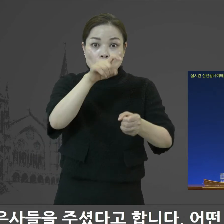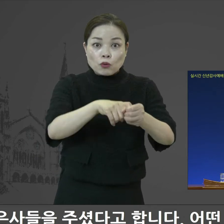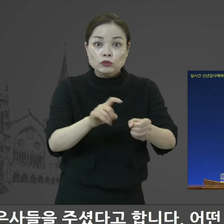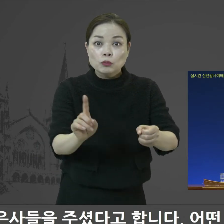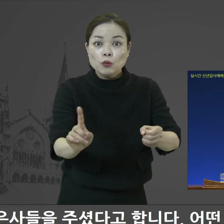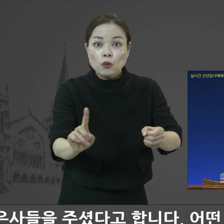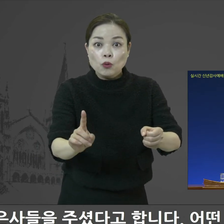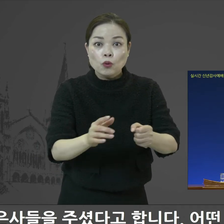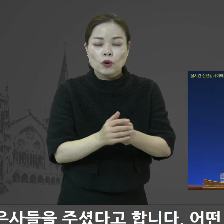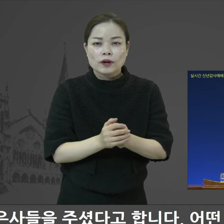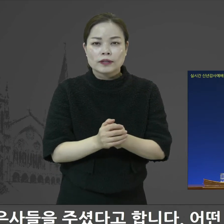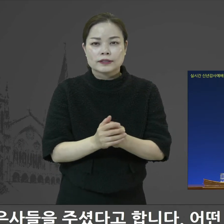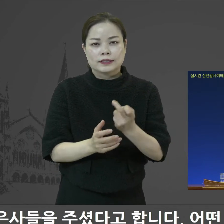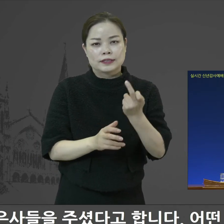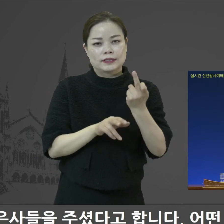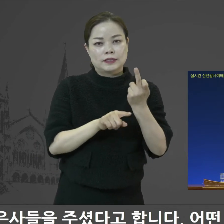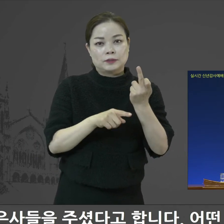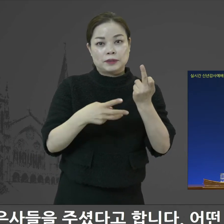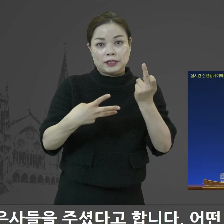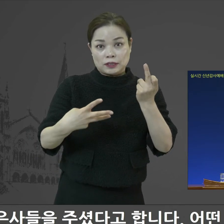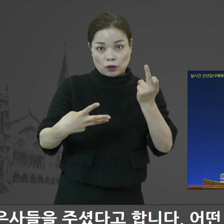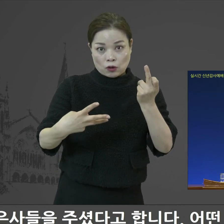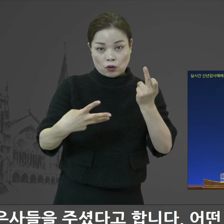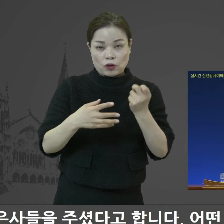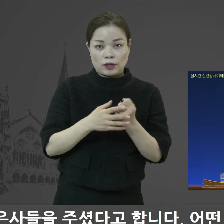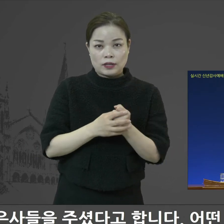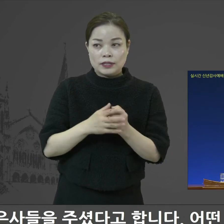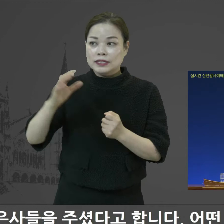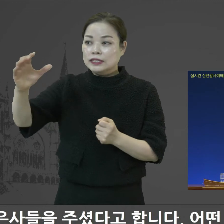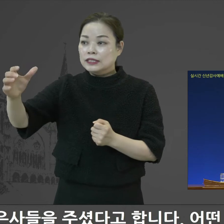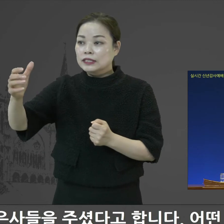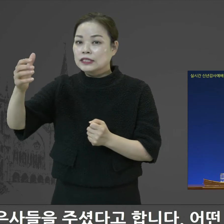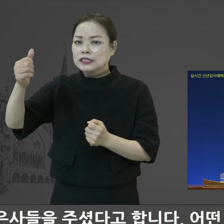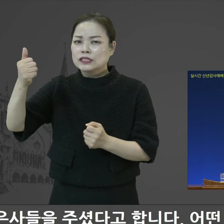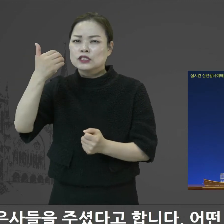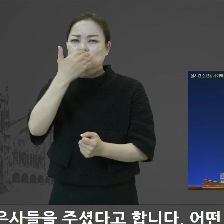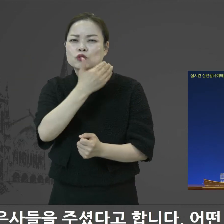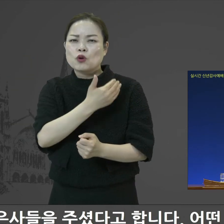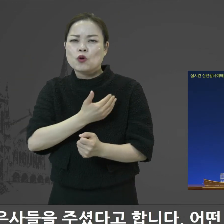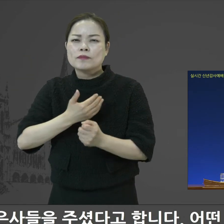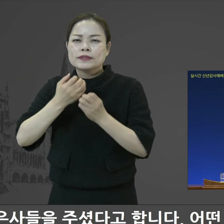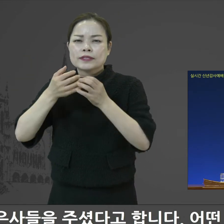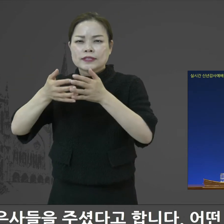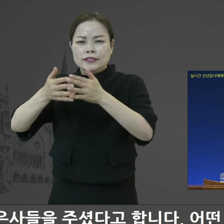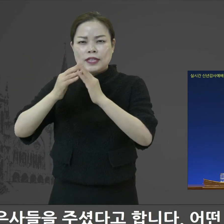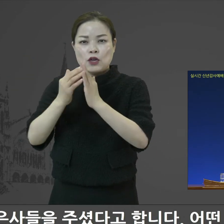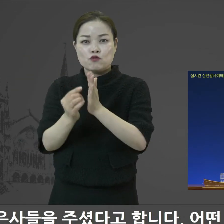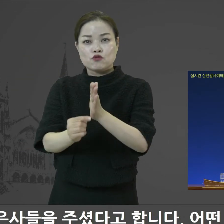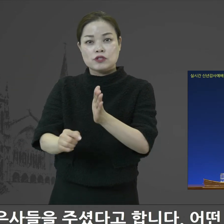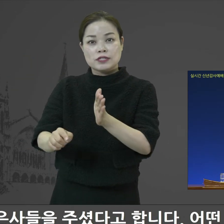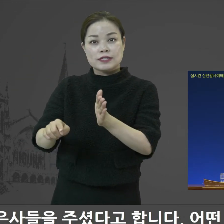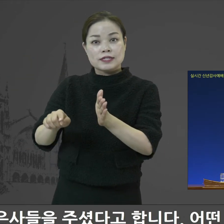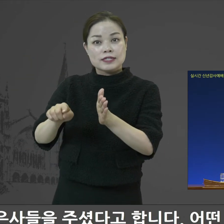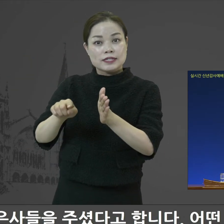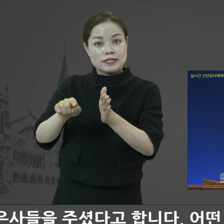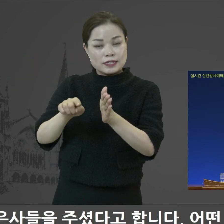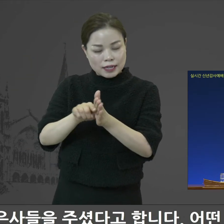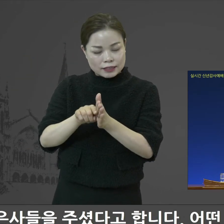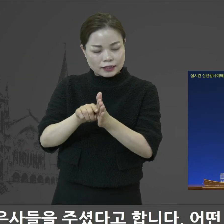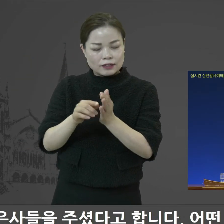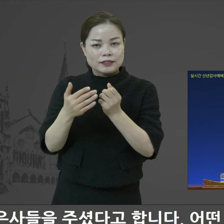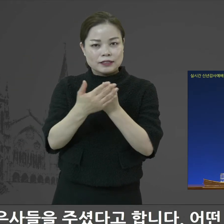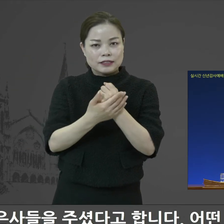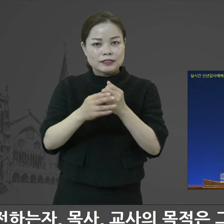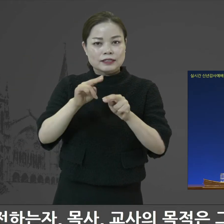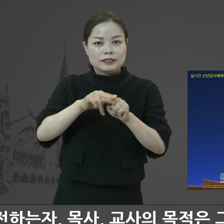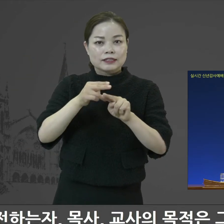뭐냐면 12절을 보면 그리스도의 몸을 세우기 위해서 이런 은사를 주셨다는 겁니다.